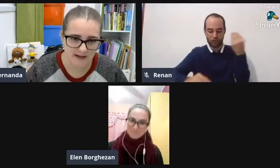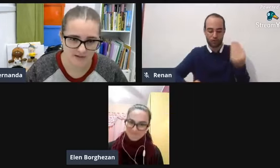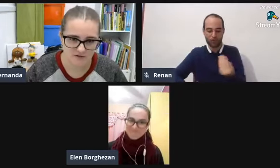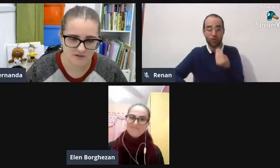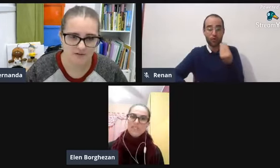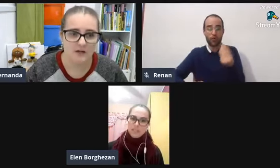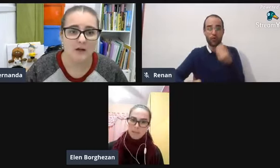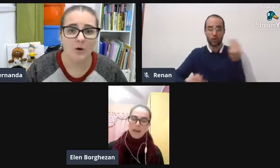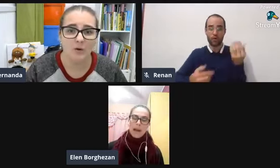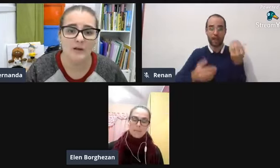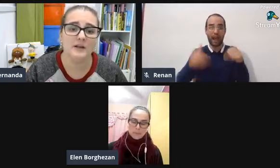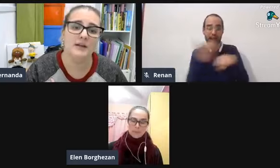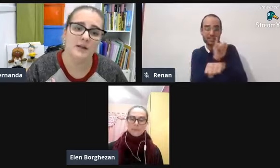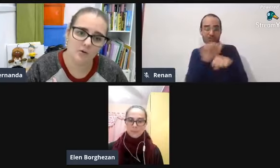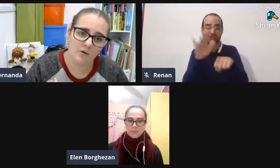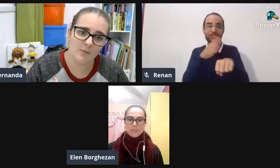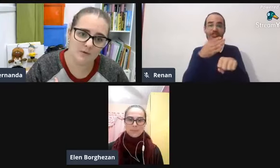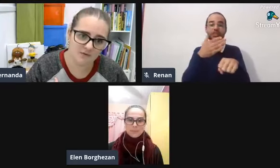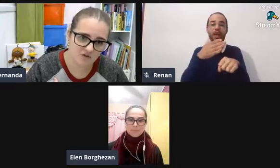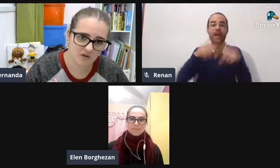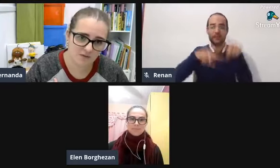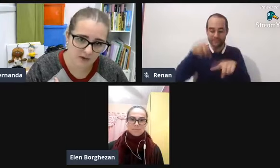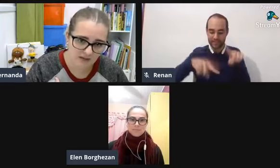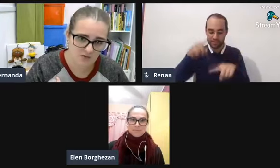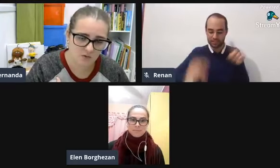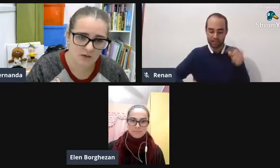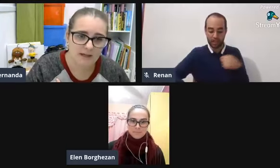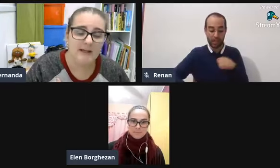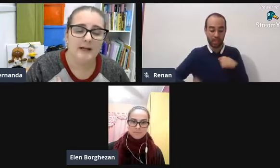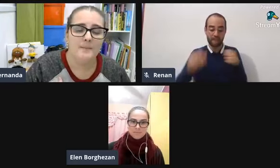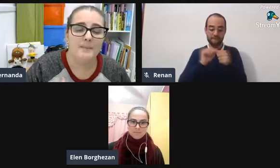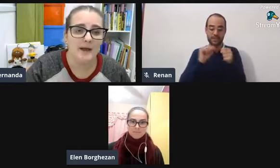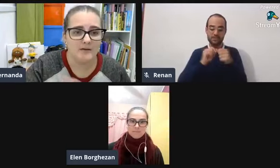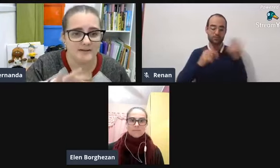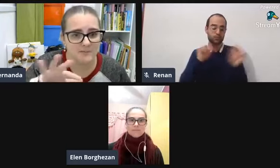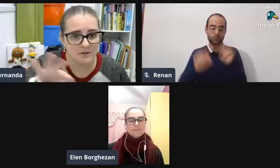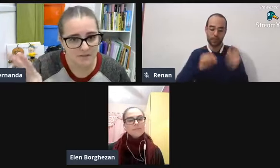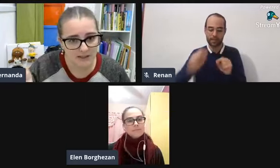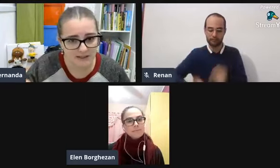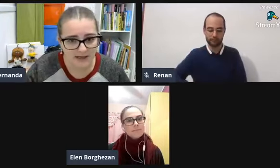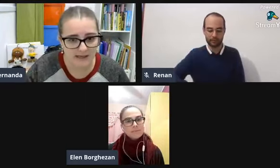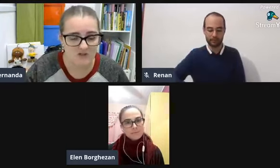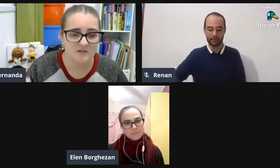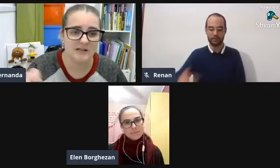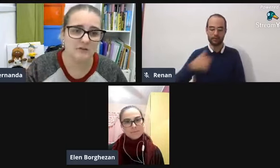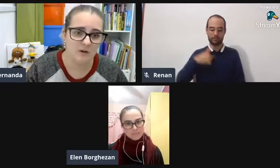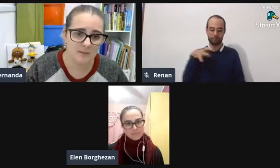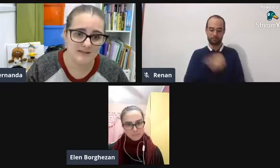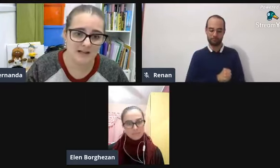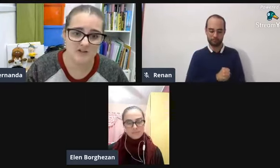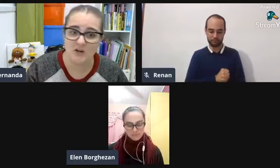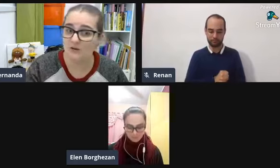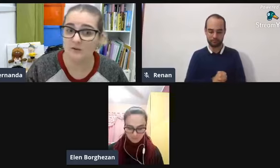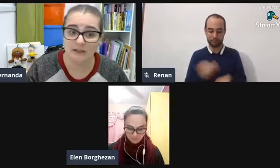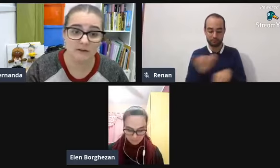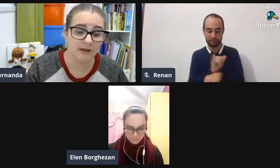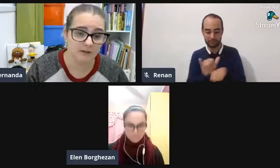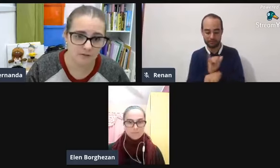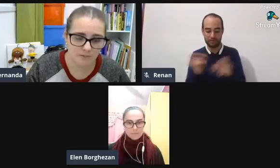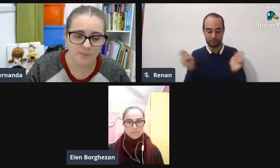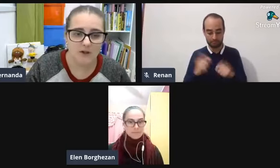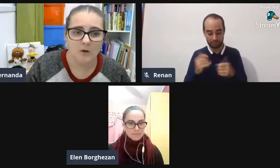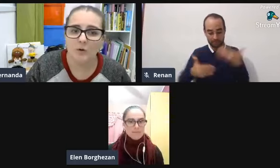de atividades. De trabalhar. O que eu, como professora, faço? Pego essas possibilidades, entro na minha sala de aula e